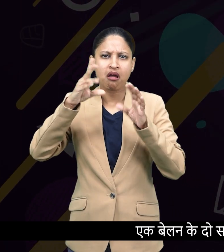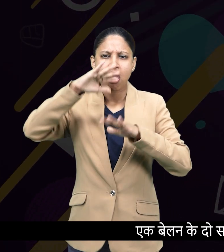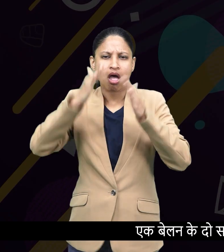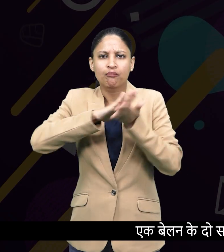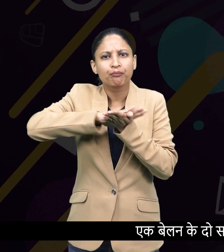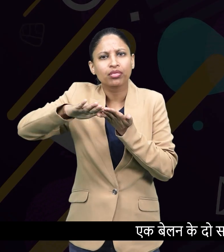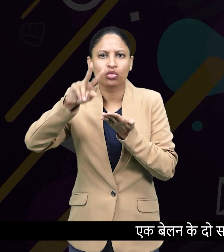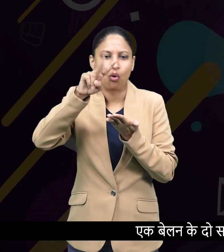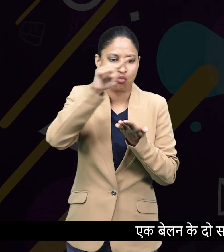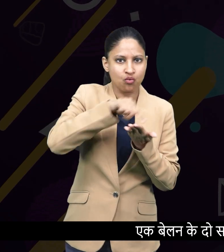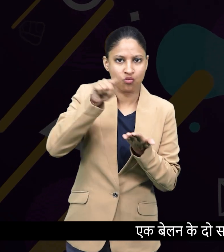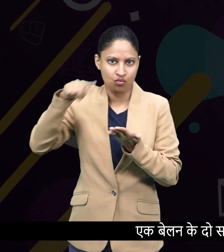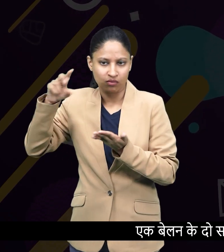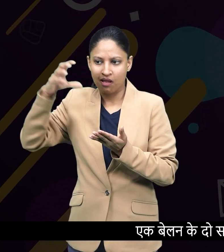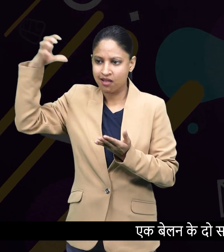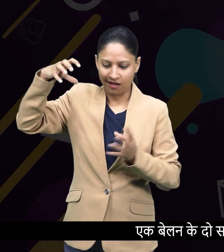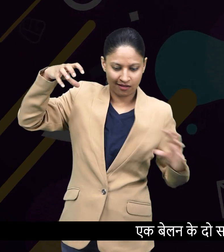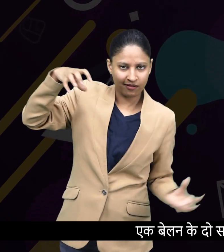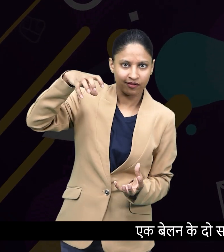फलक ऊपर और नीचे